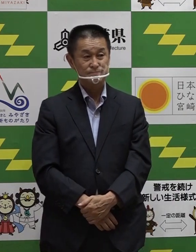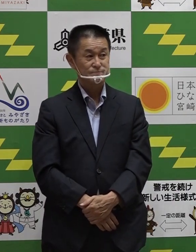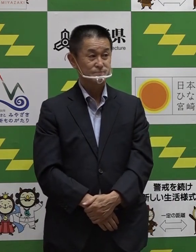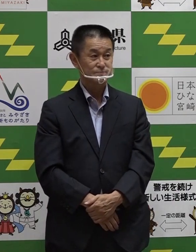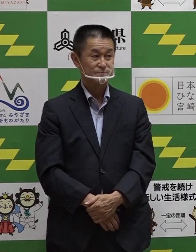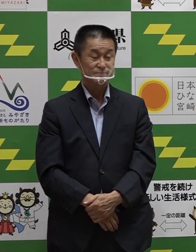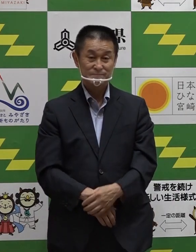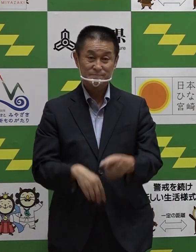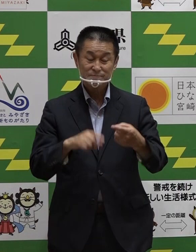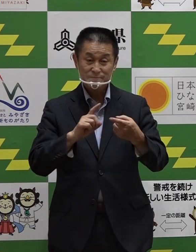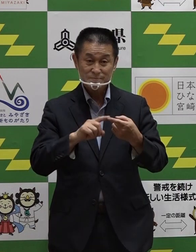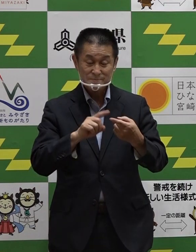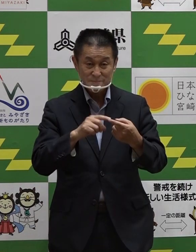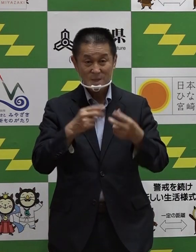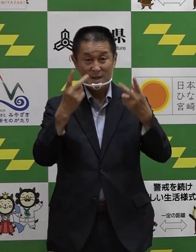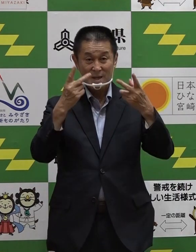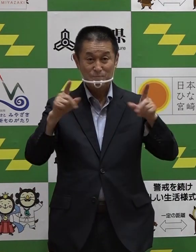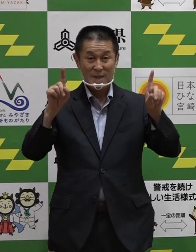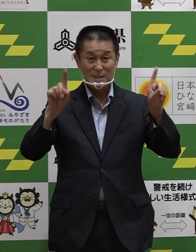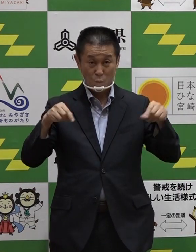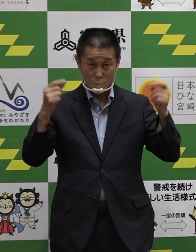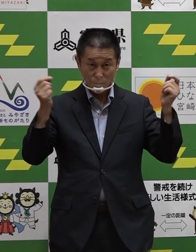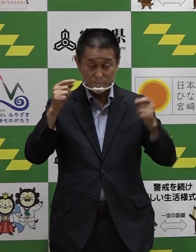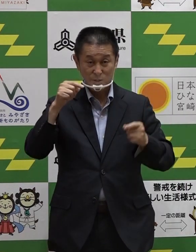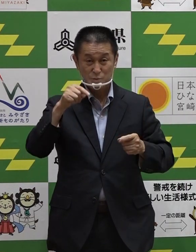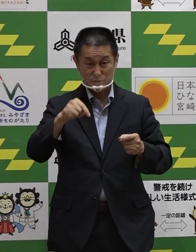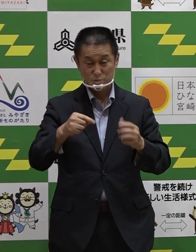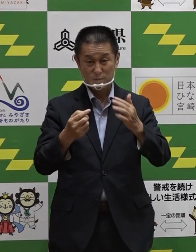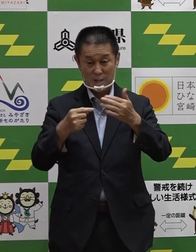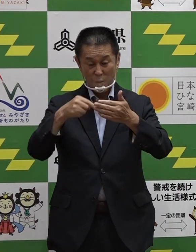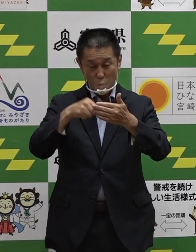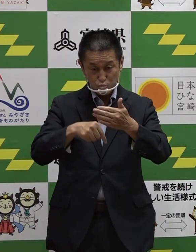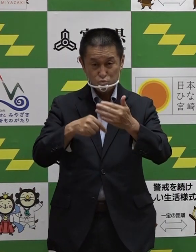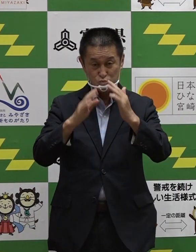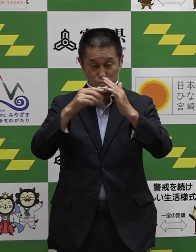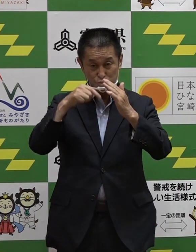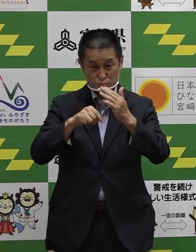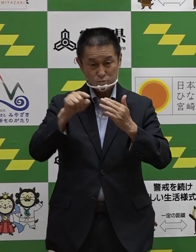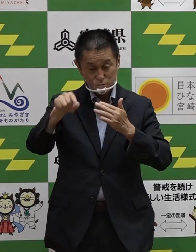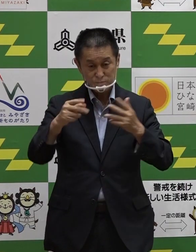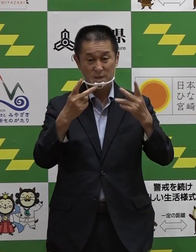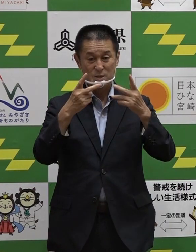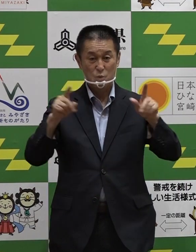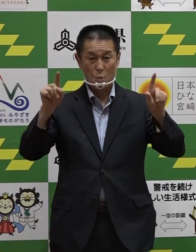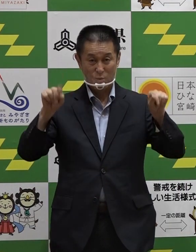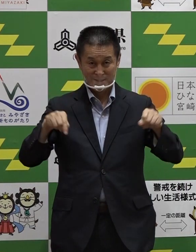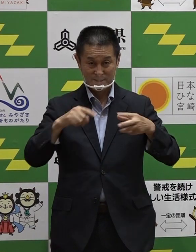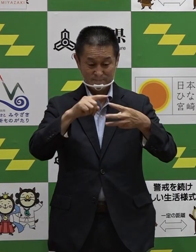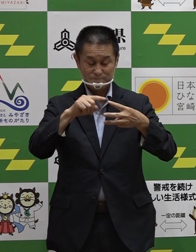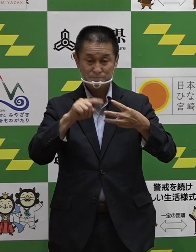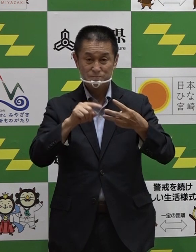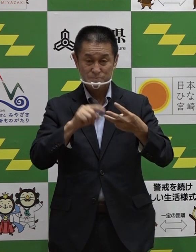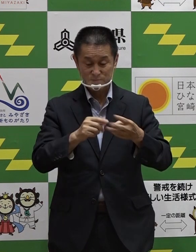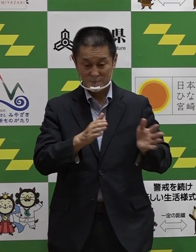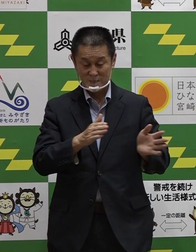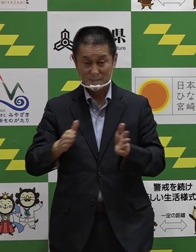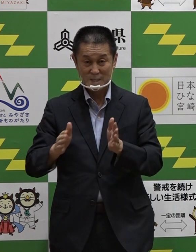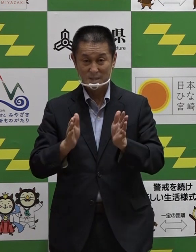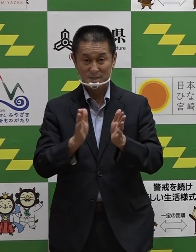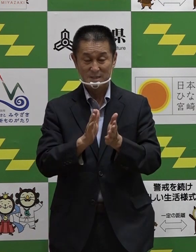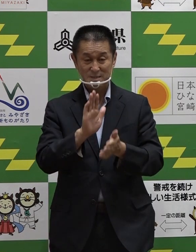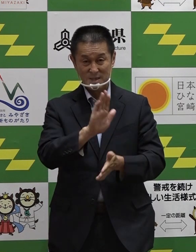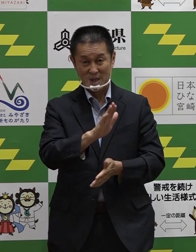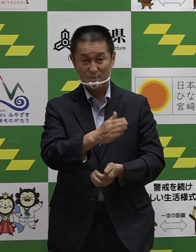まずイベントにつきましてでありますが、屋内、屋外、それから行事ということで、整理をし